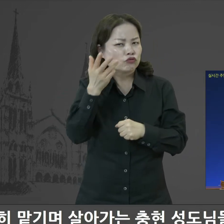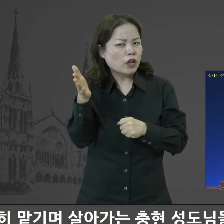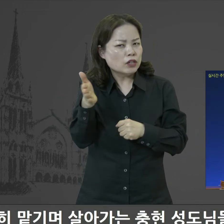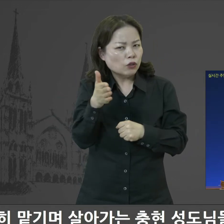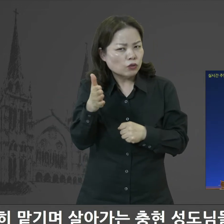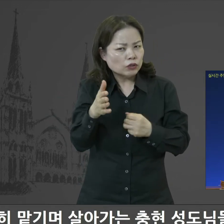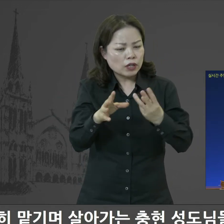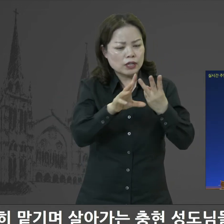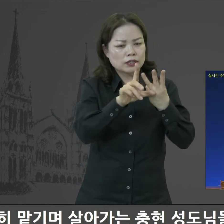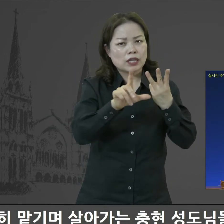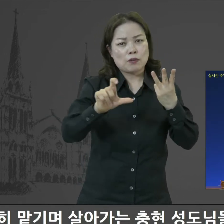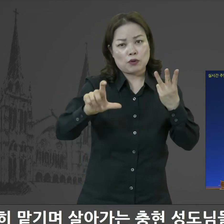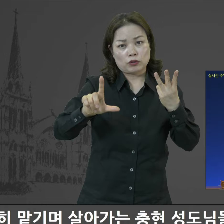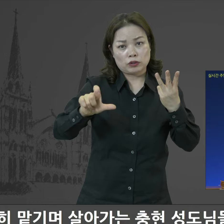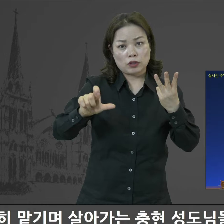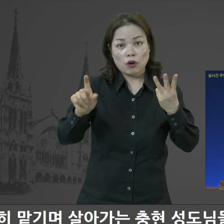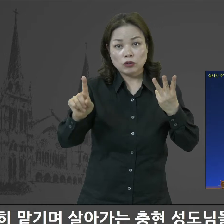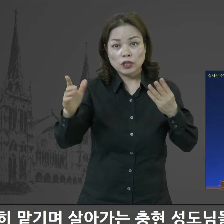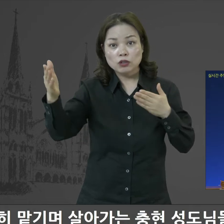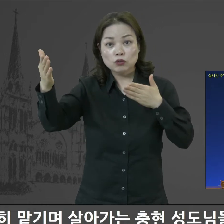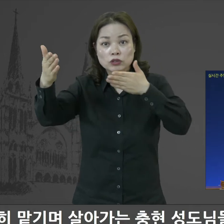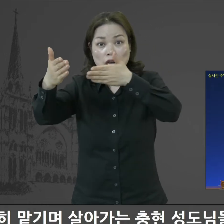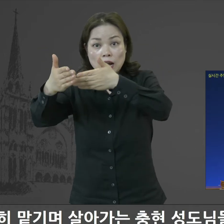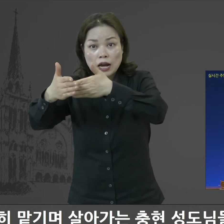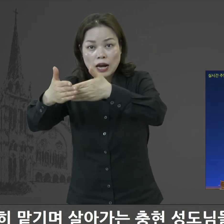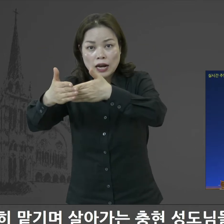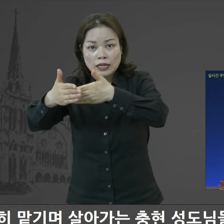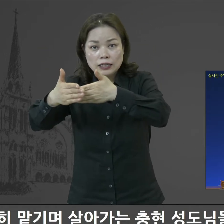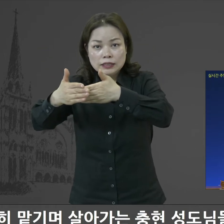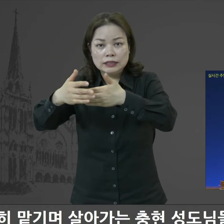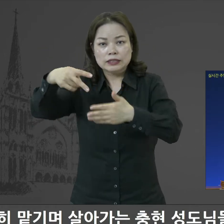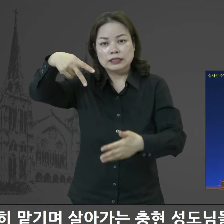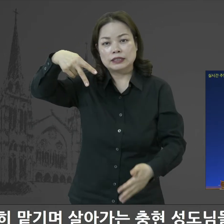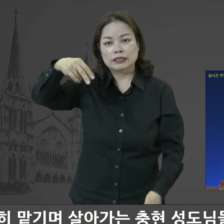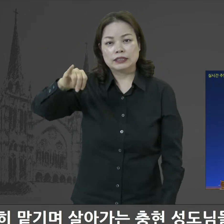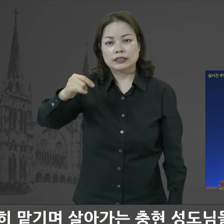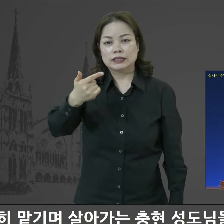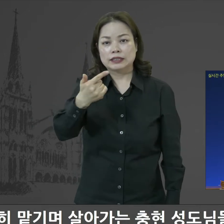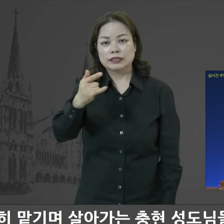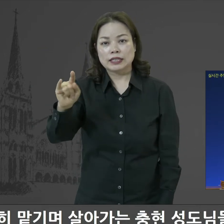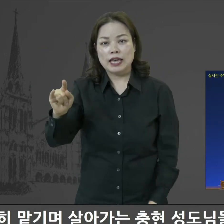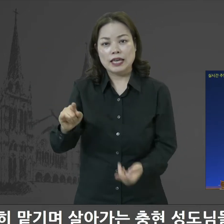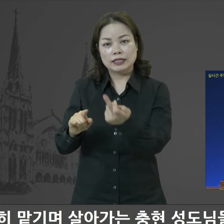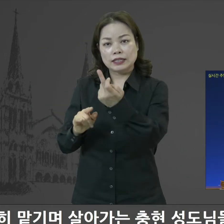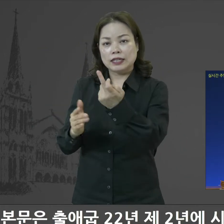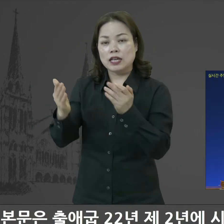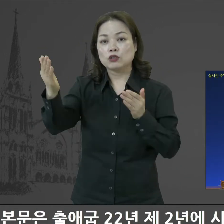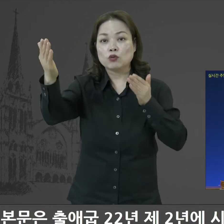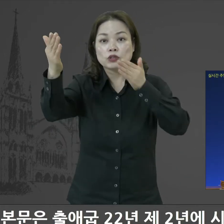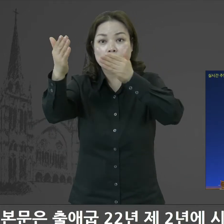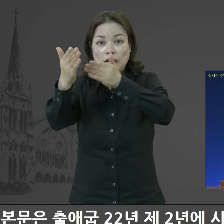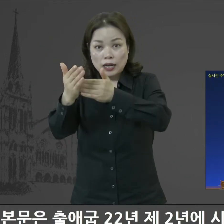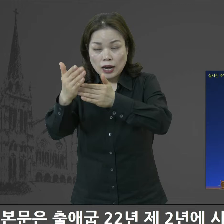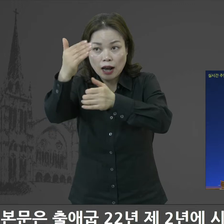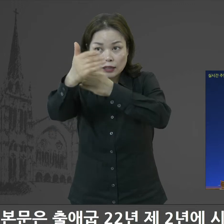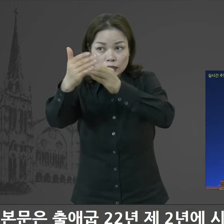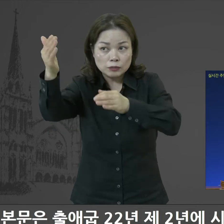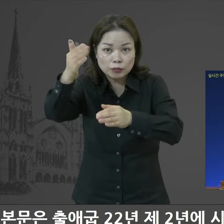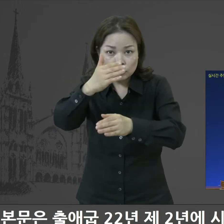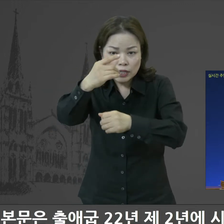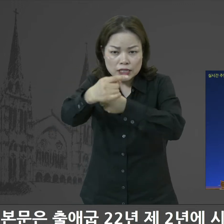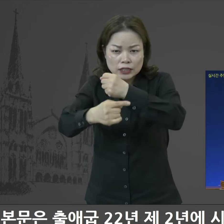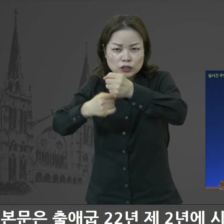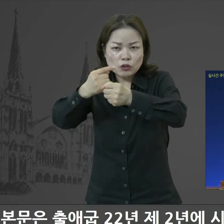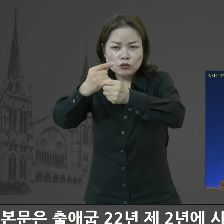가지고 3월 15일 날 어디에 도착하냐면 시내산에 도착을 하게 됩니다. 그리고 그곳에서 하나님으로부터